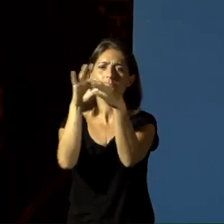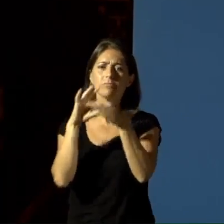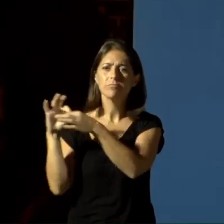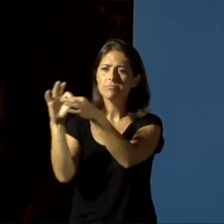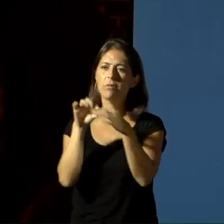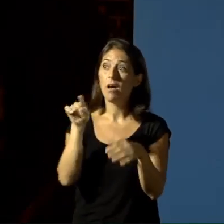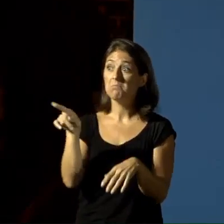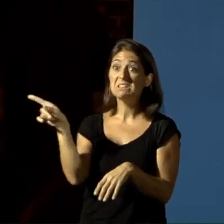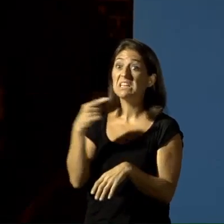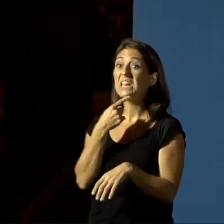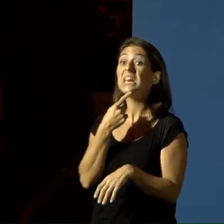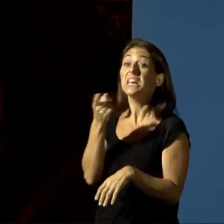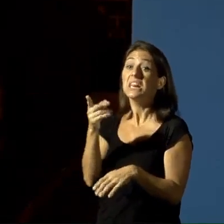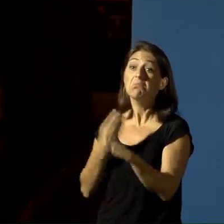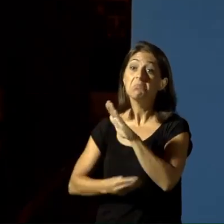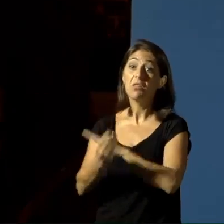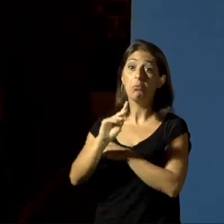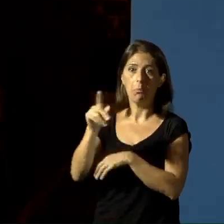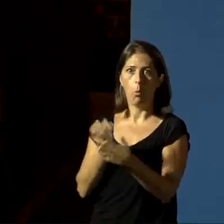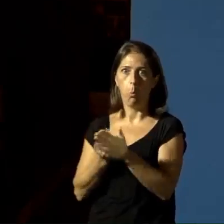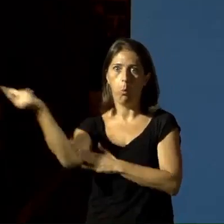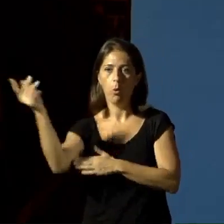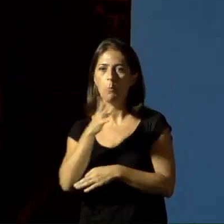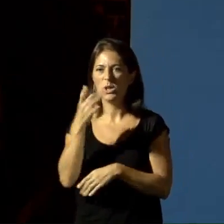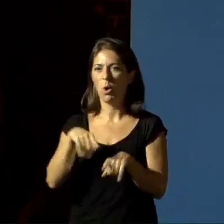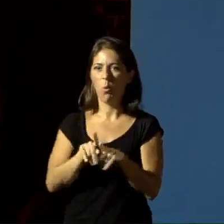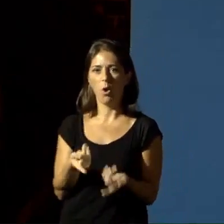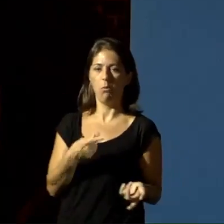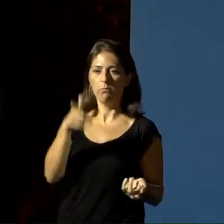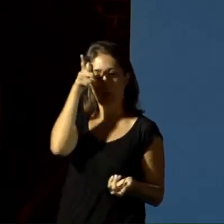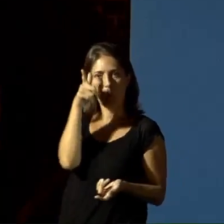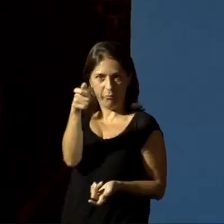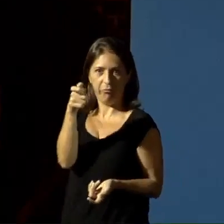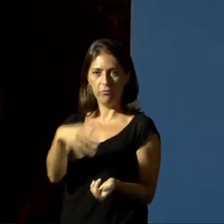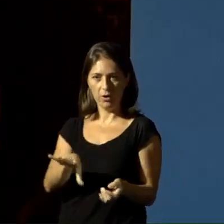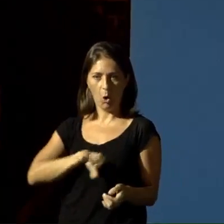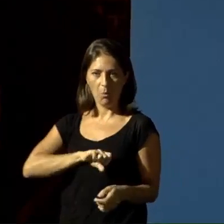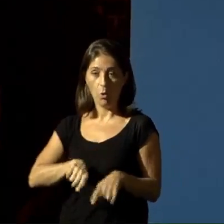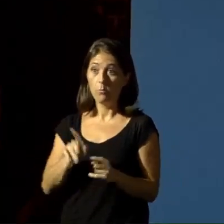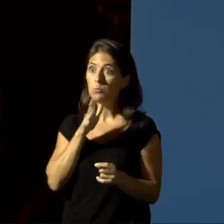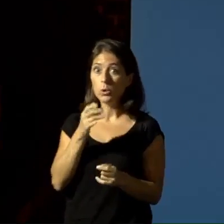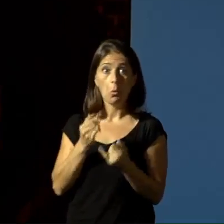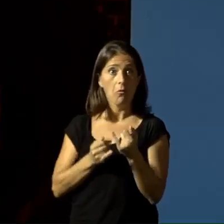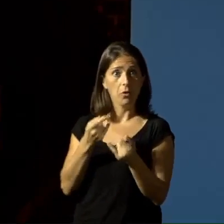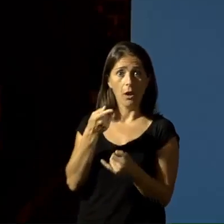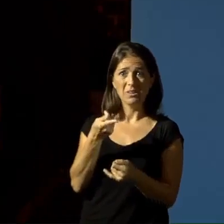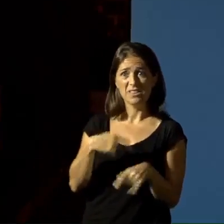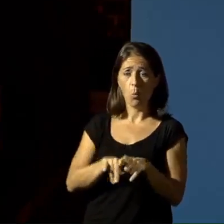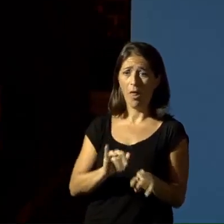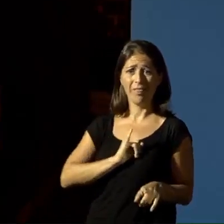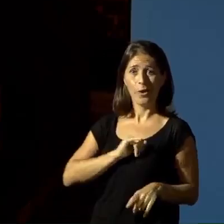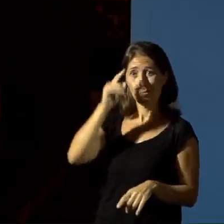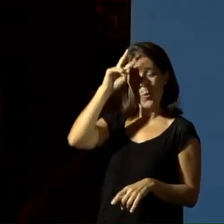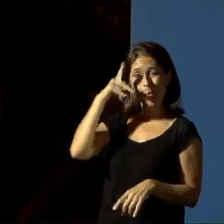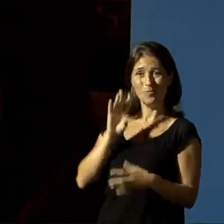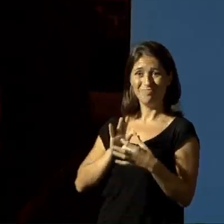onde dis que naceu e onde quixo fuxir porque ten complexo de aldeano cando ser de aldea hoxe é un signo de cultura. cando